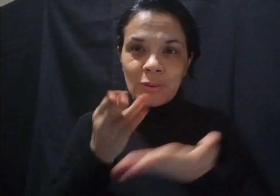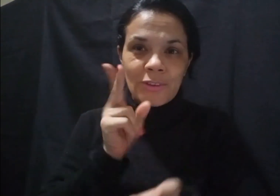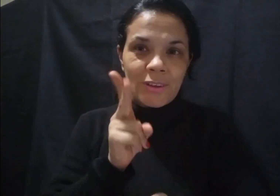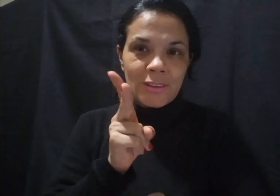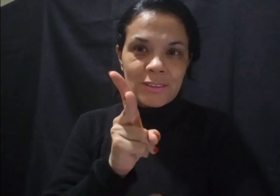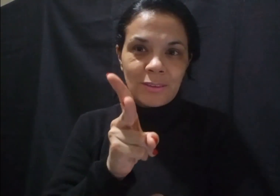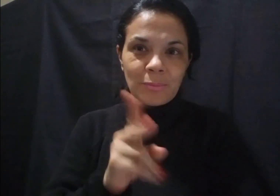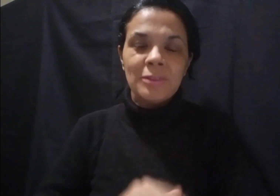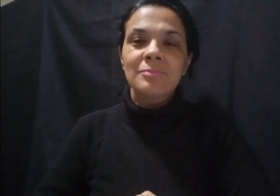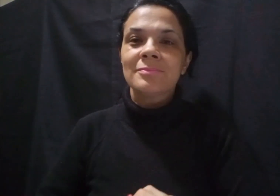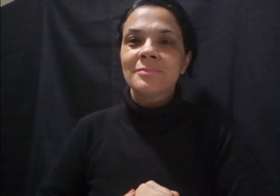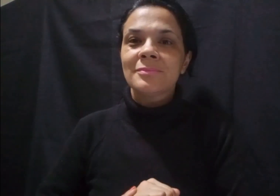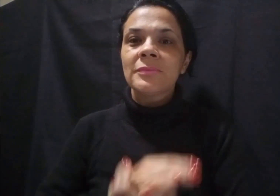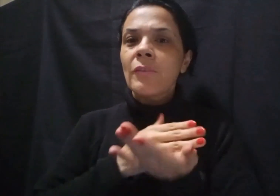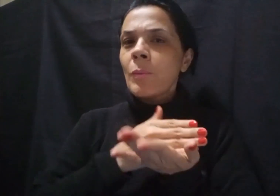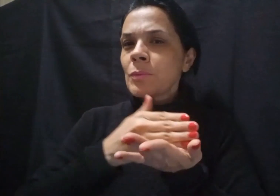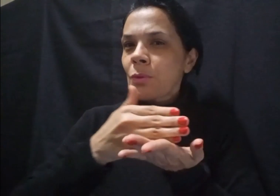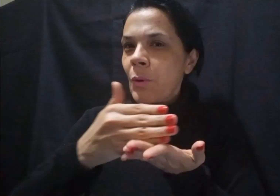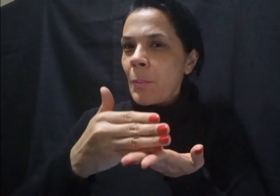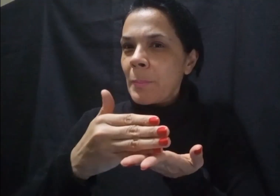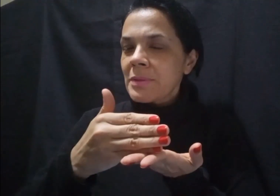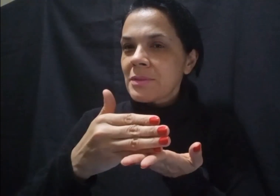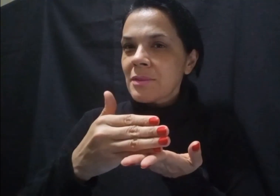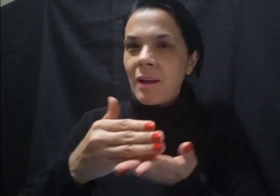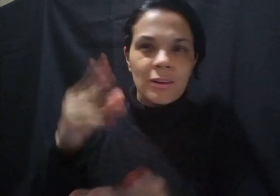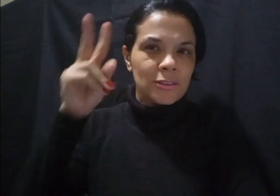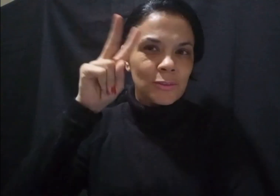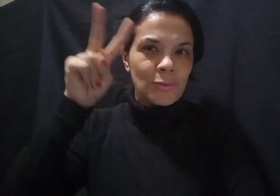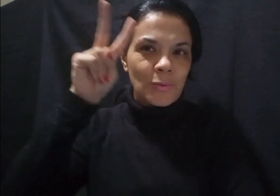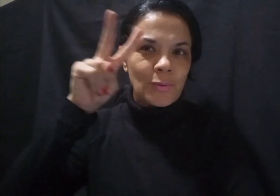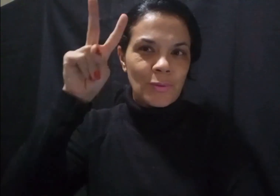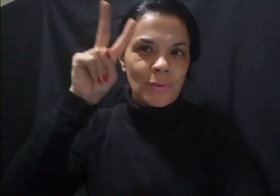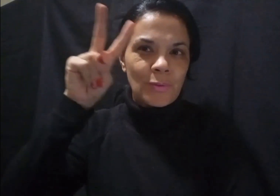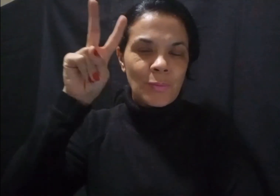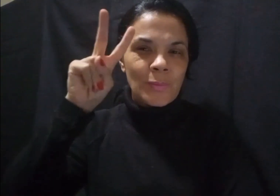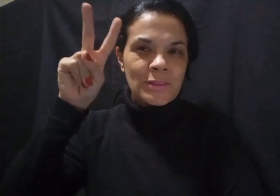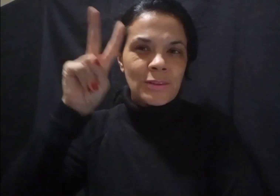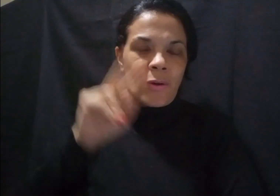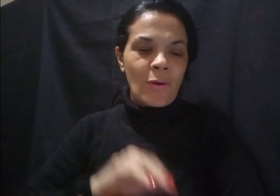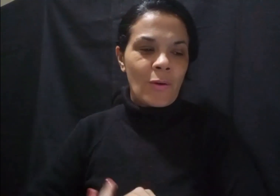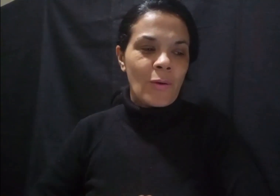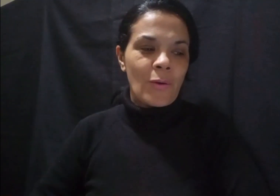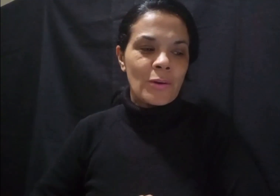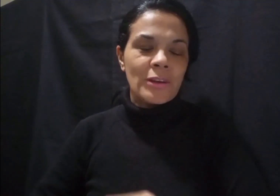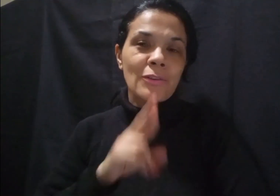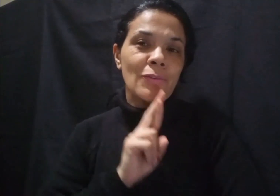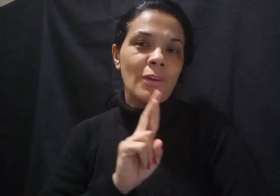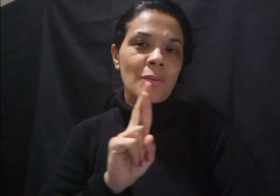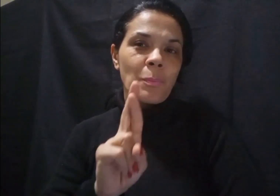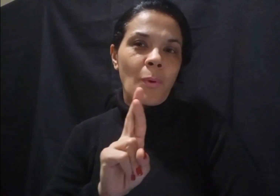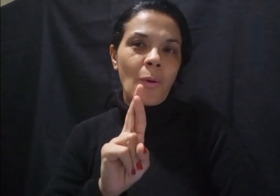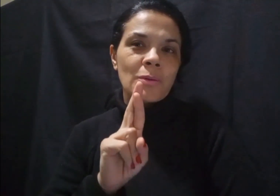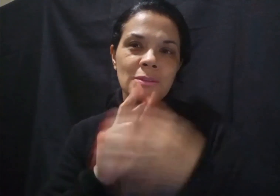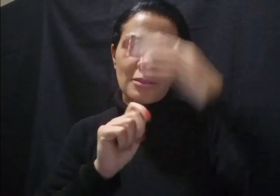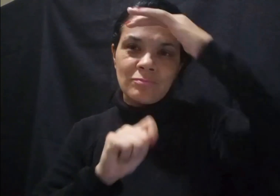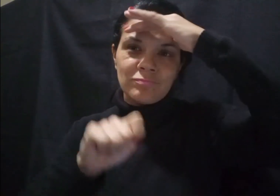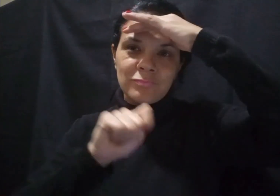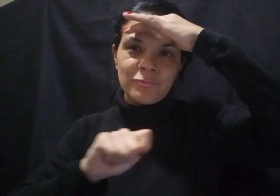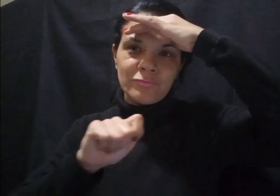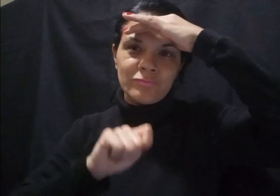sempre. Começaremos com uma pequena história que está no livro de Respostas, psicografado por Chico Xavier, pelo Espírito